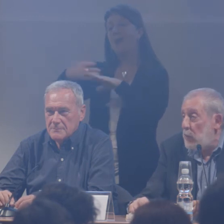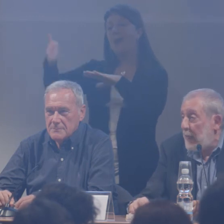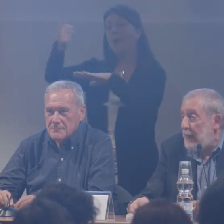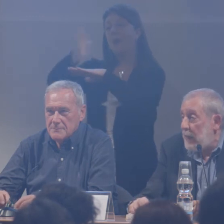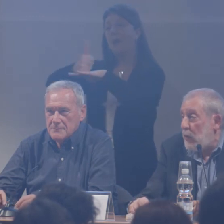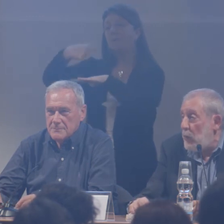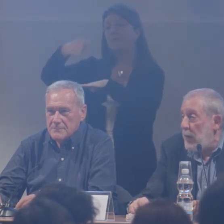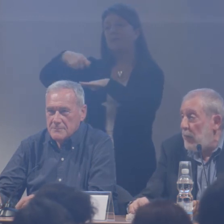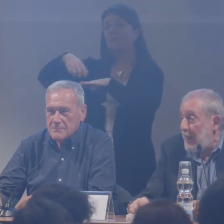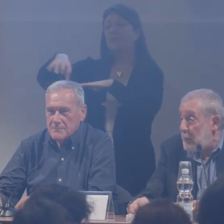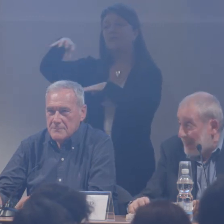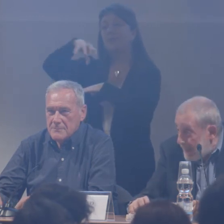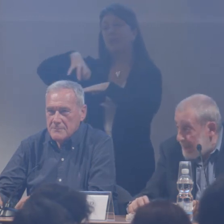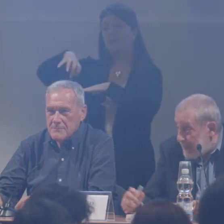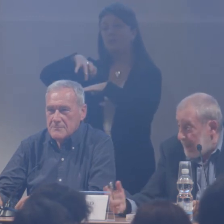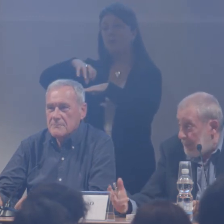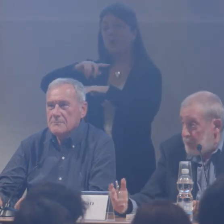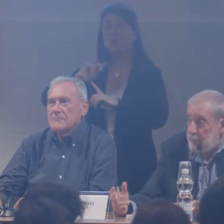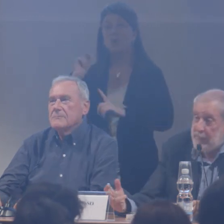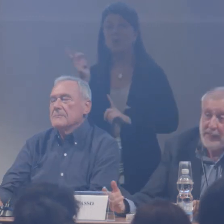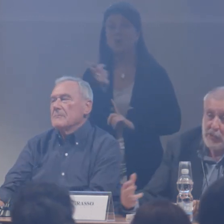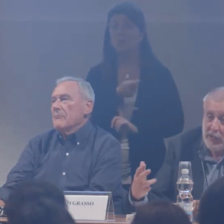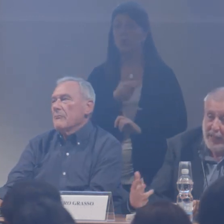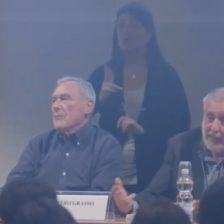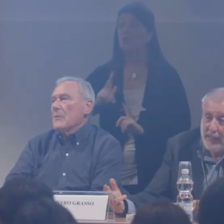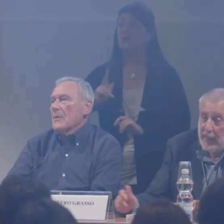fu salutata come una speranza